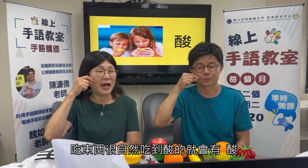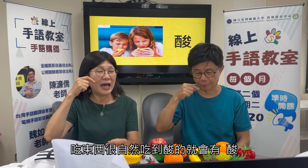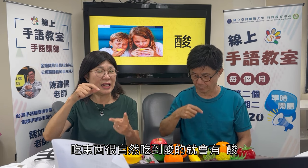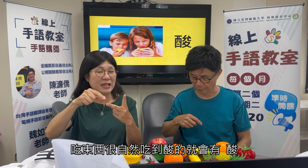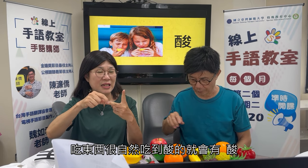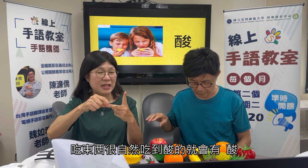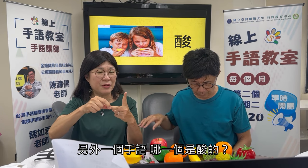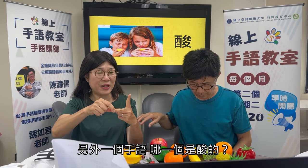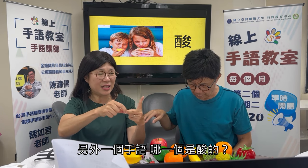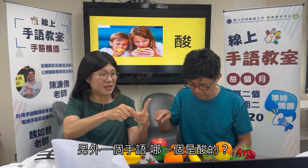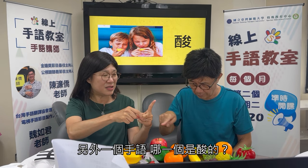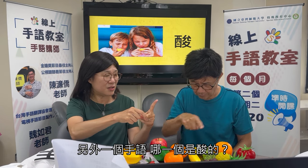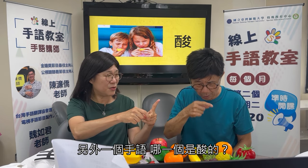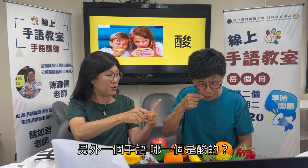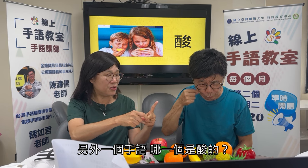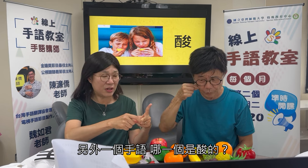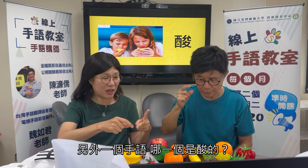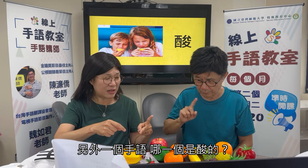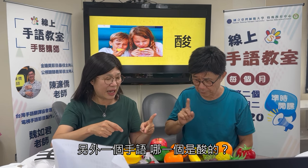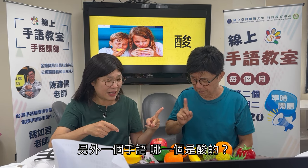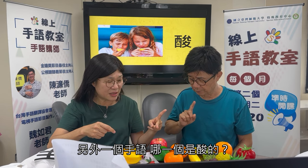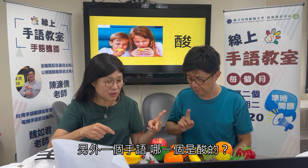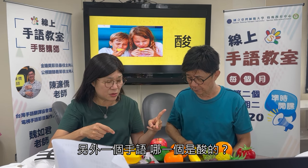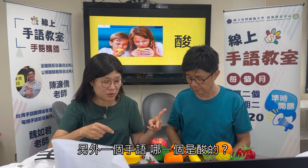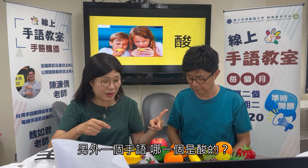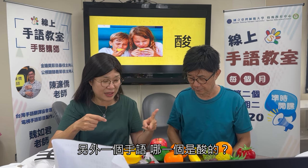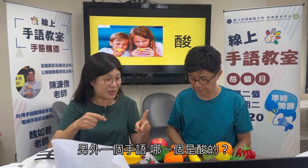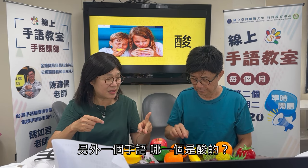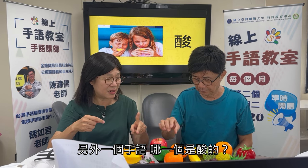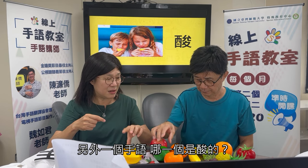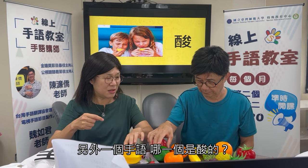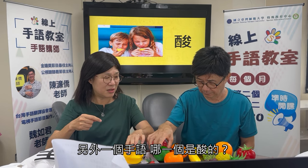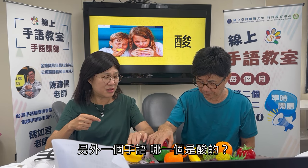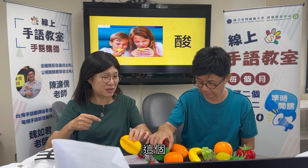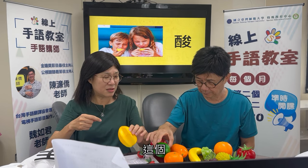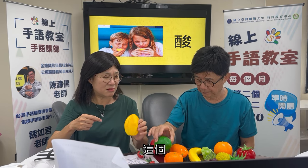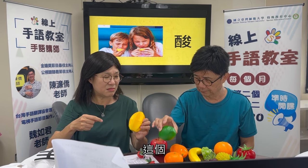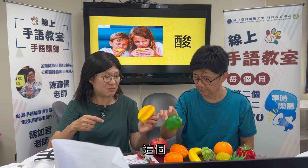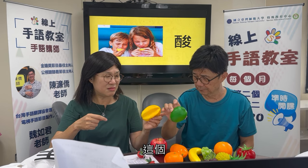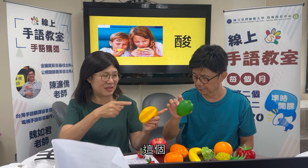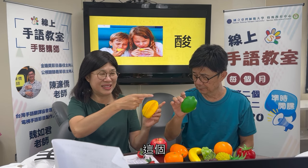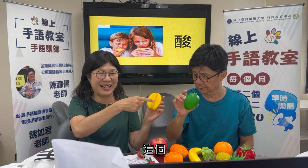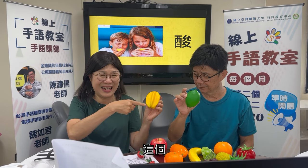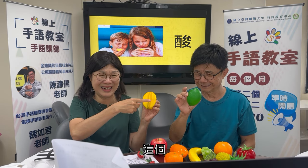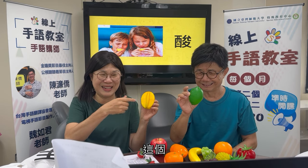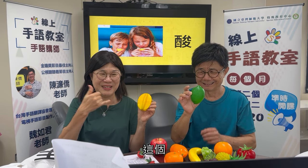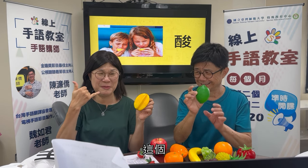酸。另外一个手语，哪一个是酸的？这个，